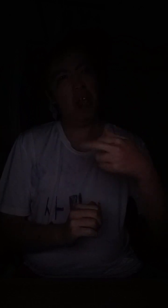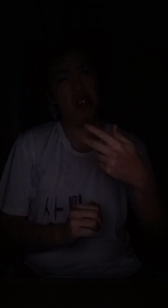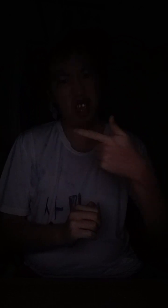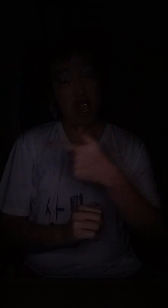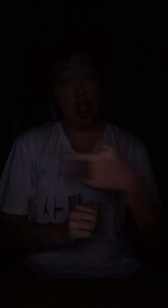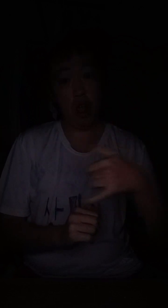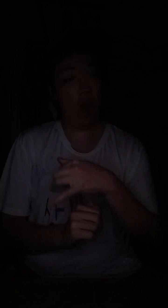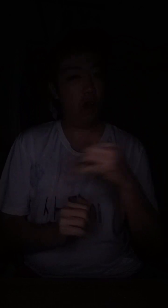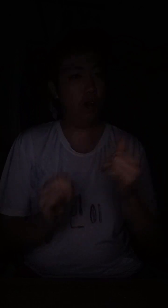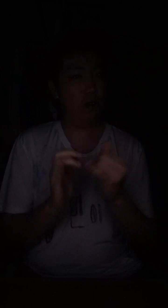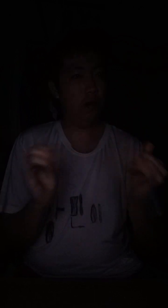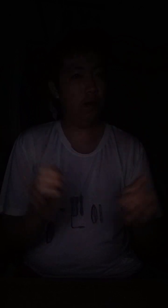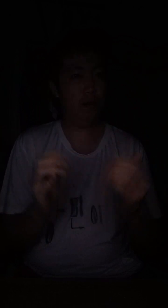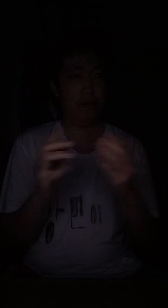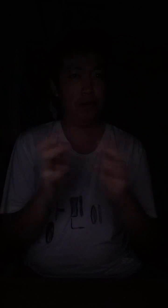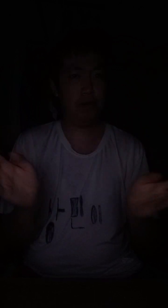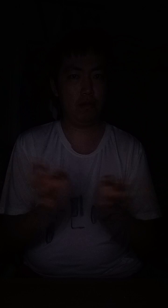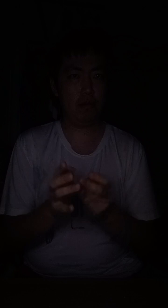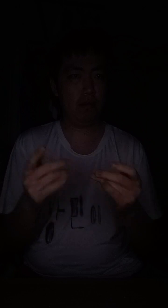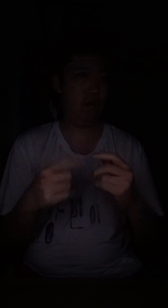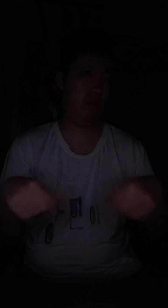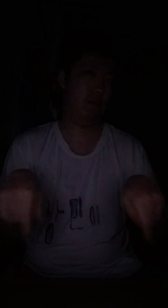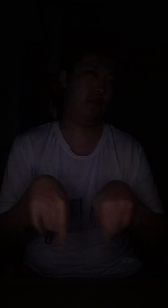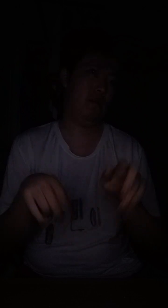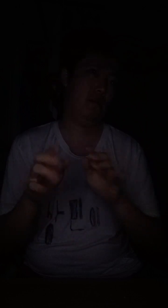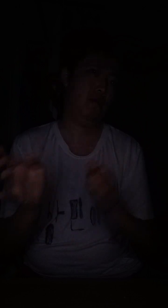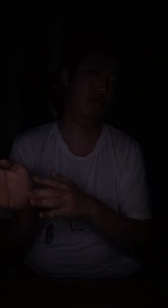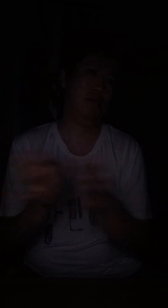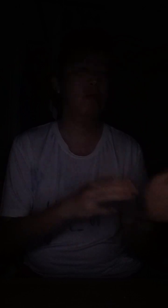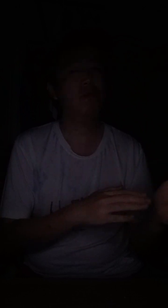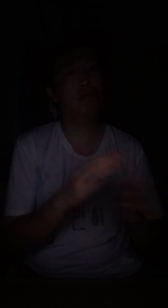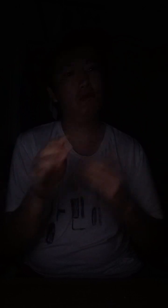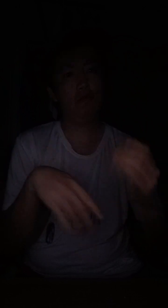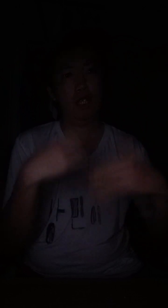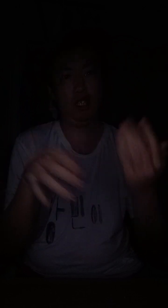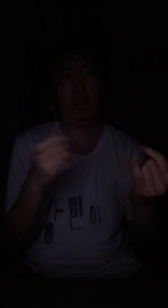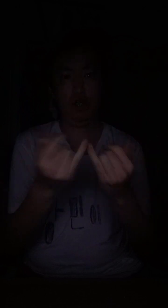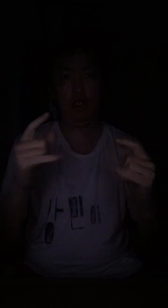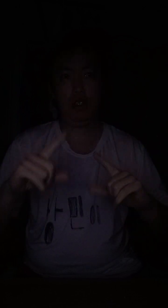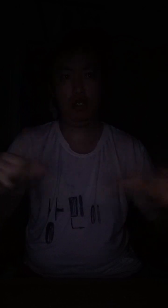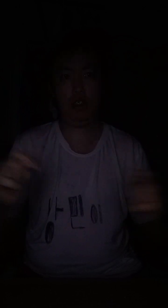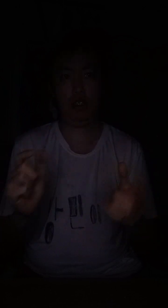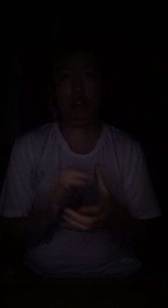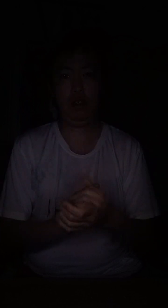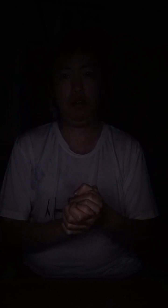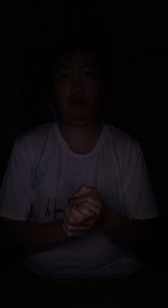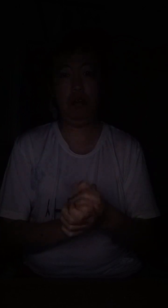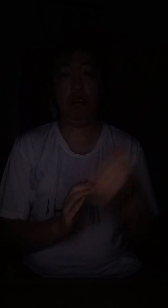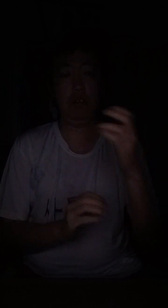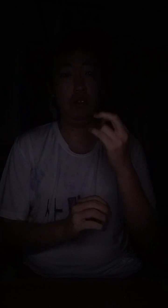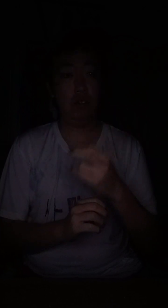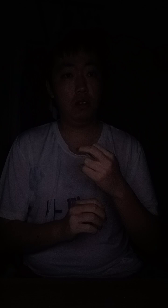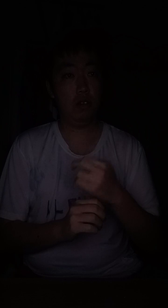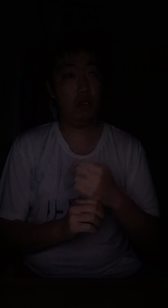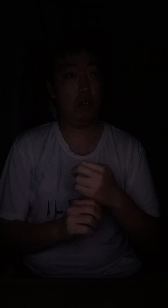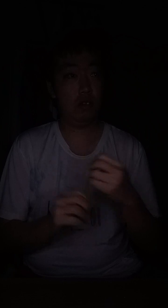대한 편견을 담은 말들이 SNS에서 여전히 아무런 거리낌 없이 마구 사용되고 있습니다. 강남역 사건도 결국 범인에겐